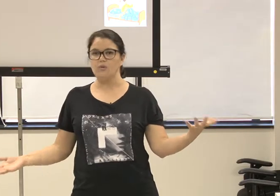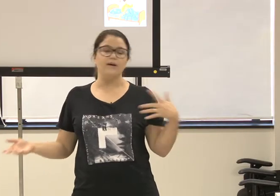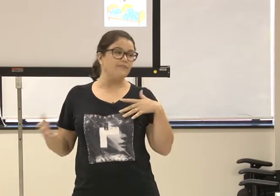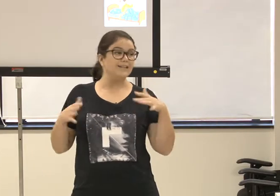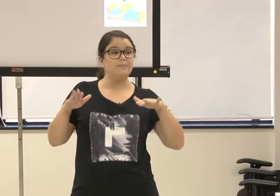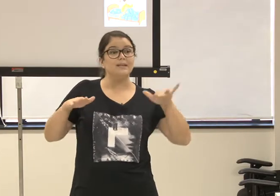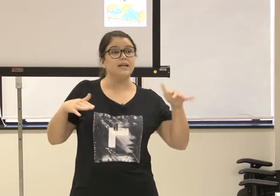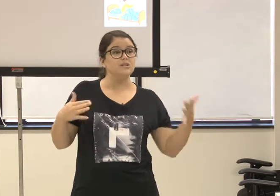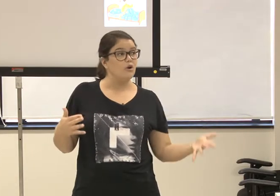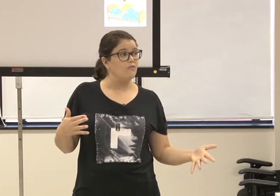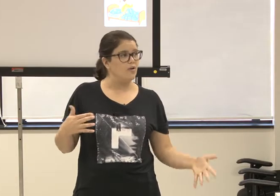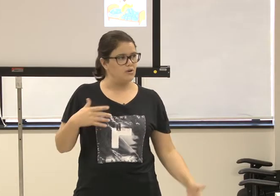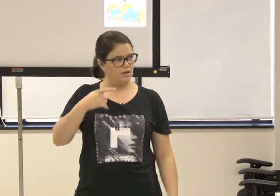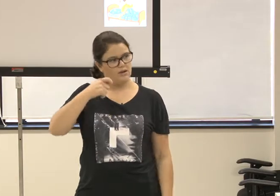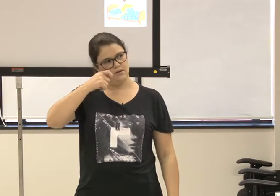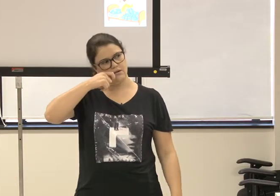vai depender escovar o quê?